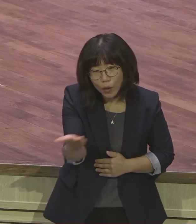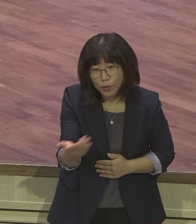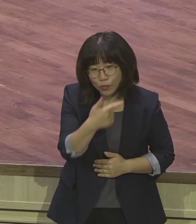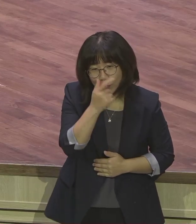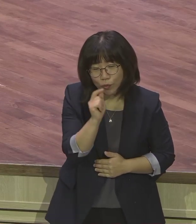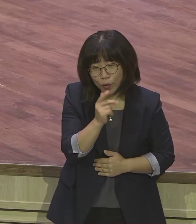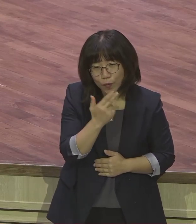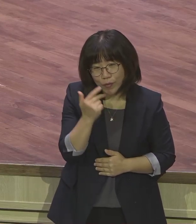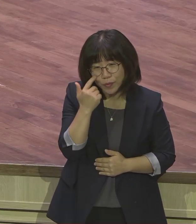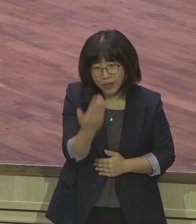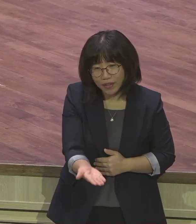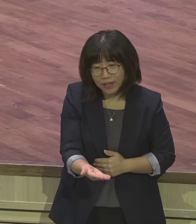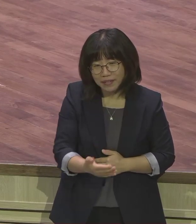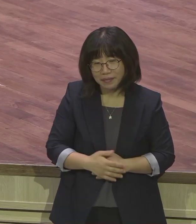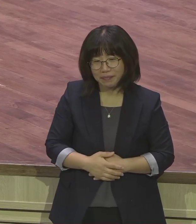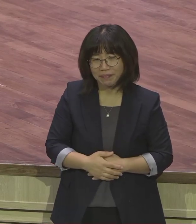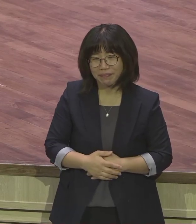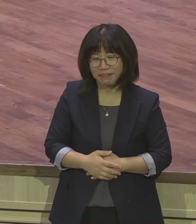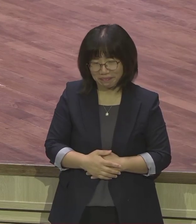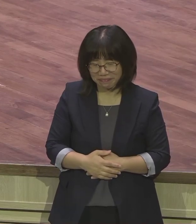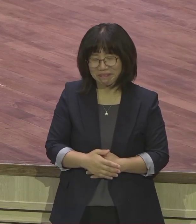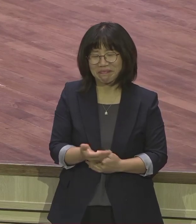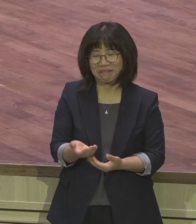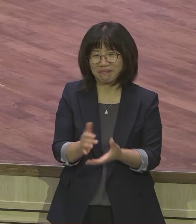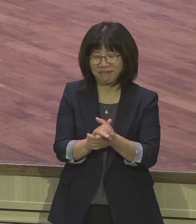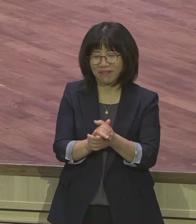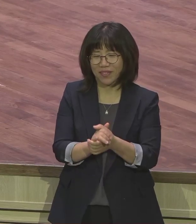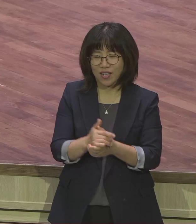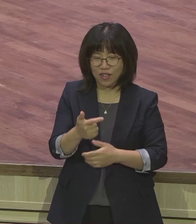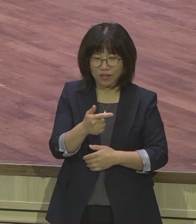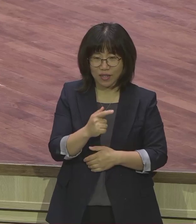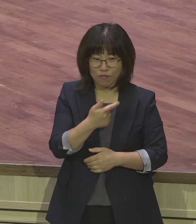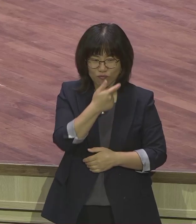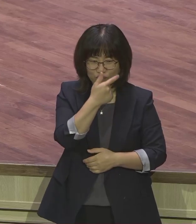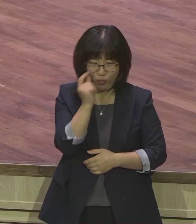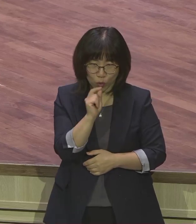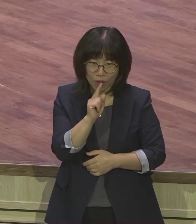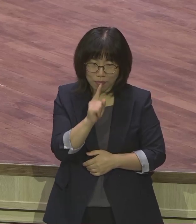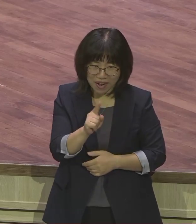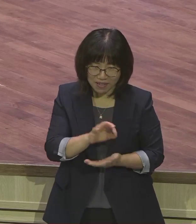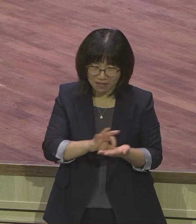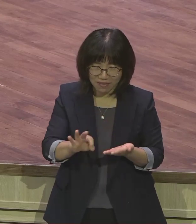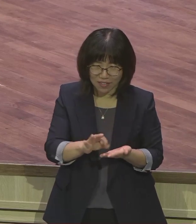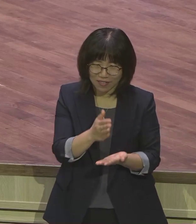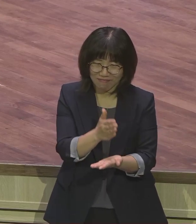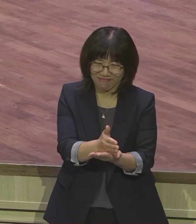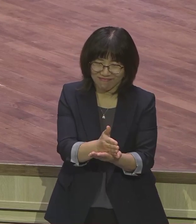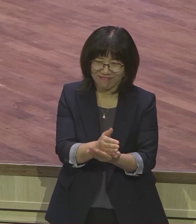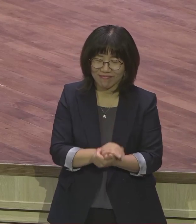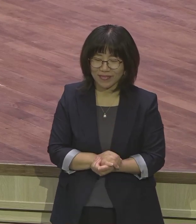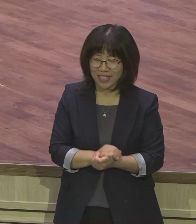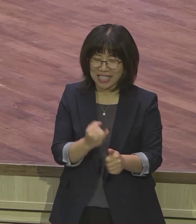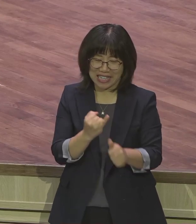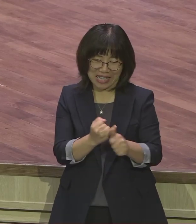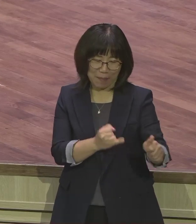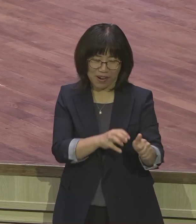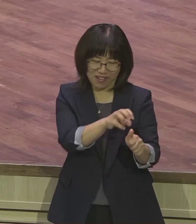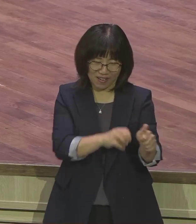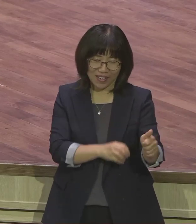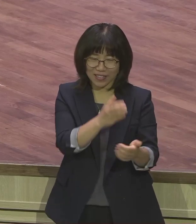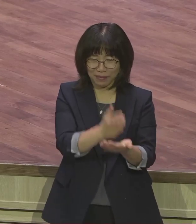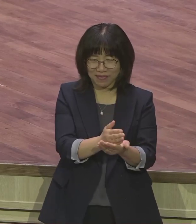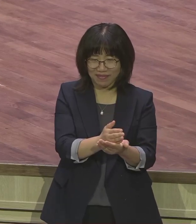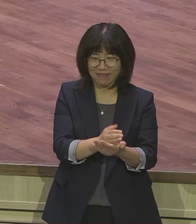없습니까 없습니까 부족하다 말만 해봐 남편이 바가지 끓지